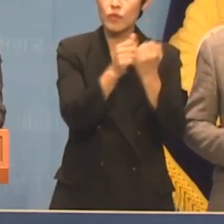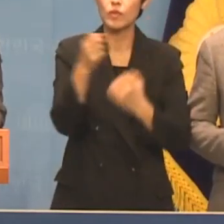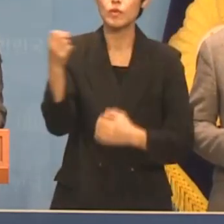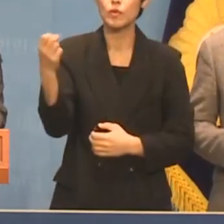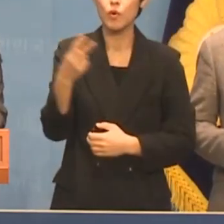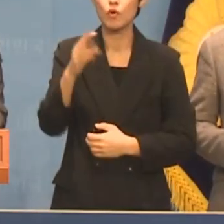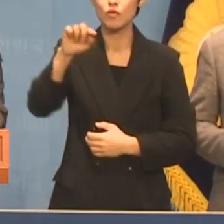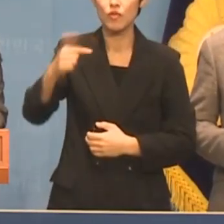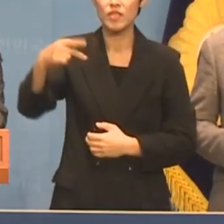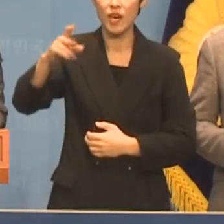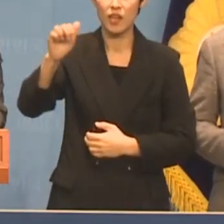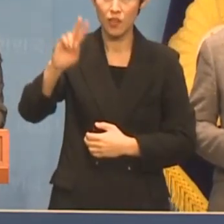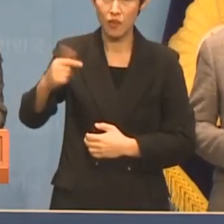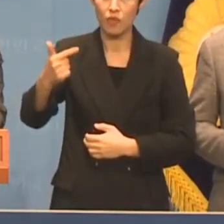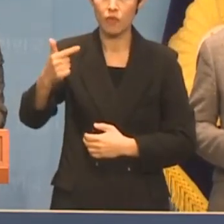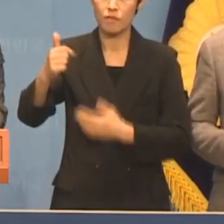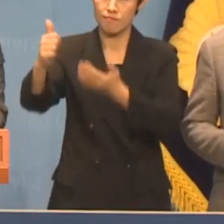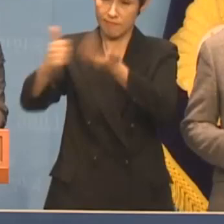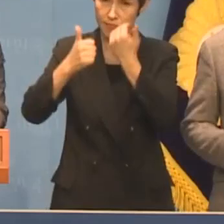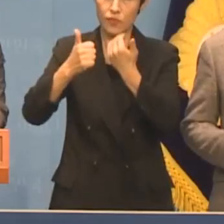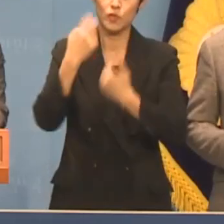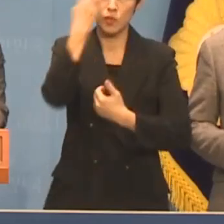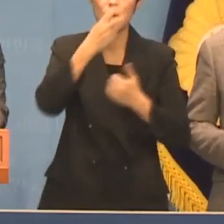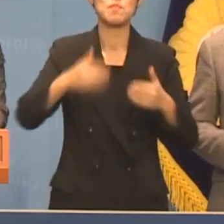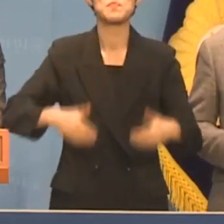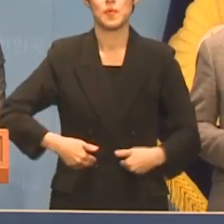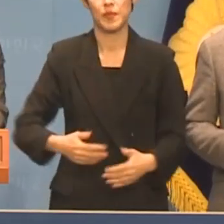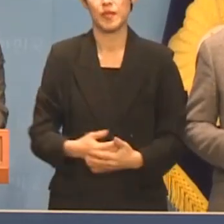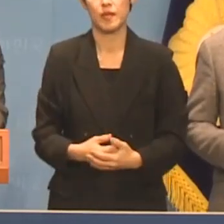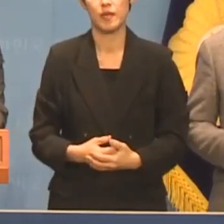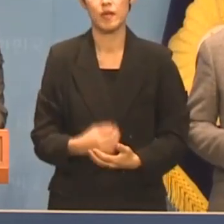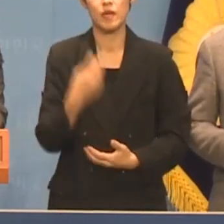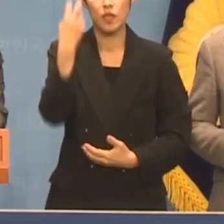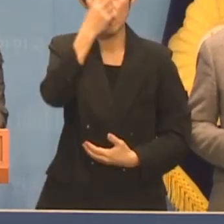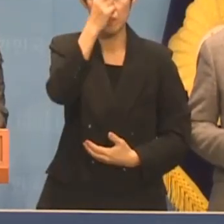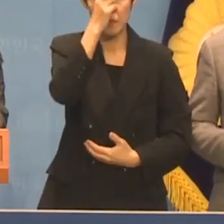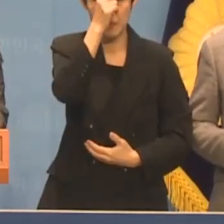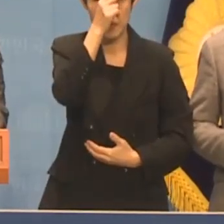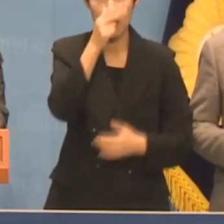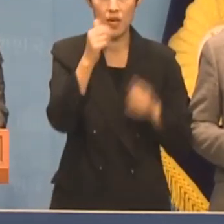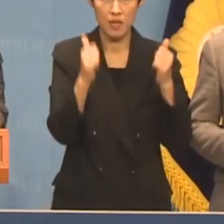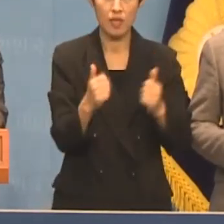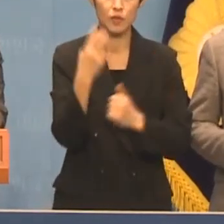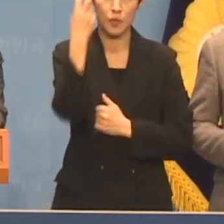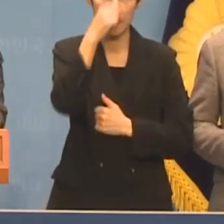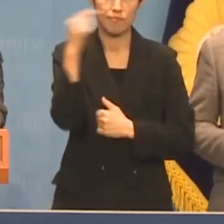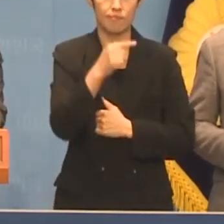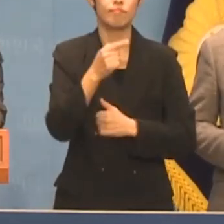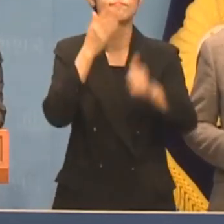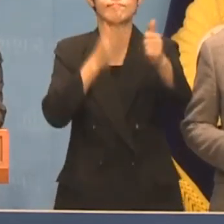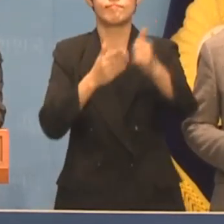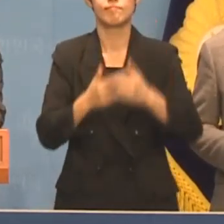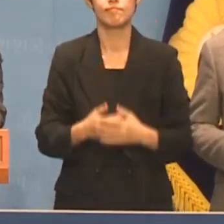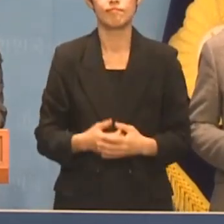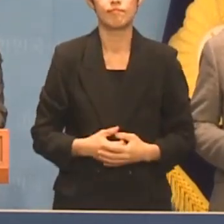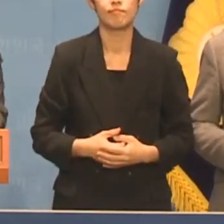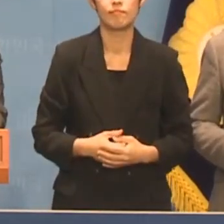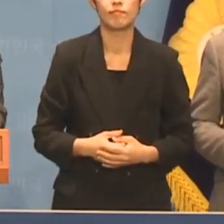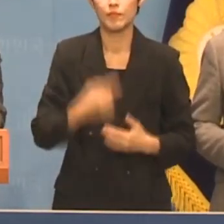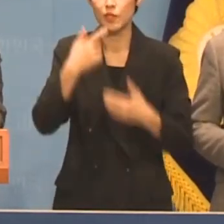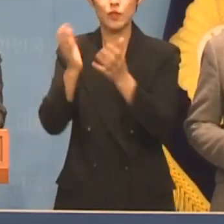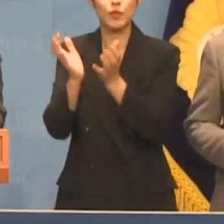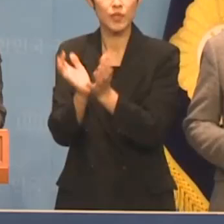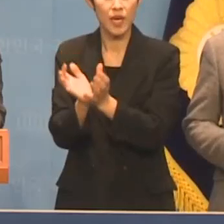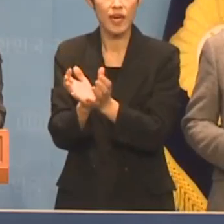소환 조사가 시급합니다. 검찰과 경찰의 철저한 수사를 강력히 촉구합니다.